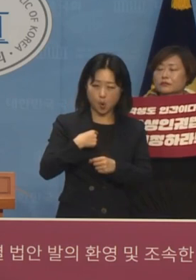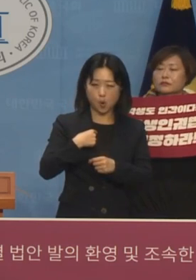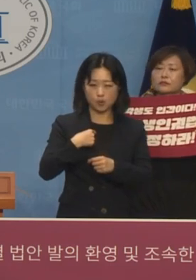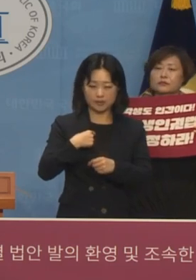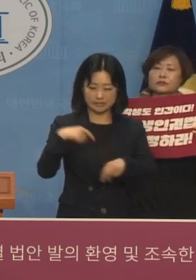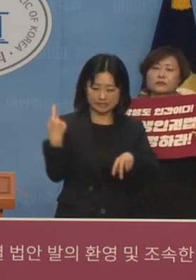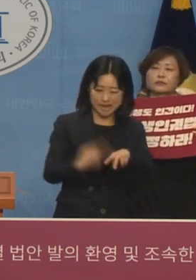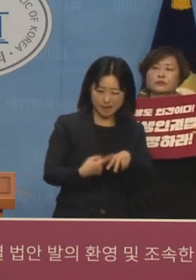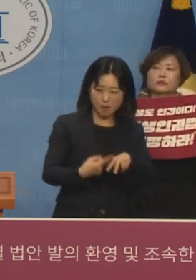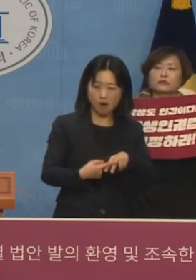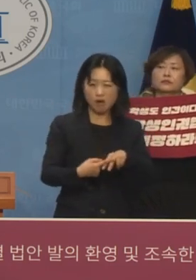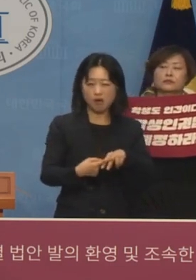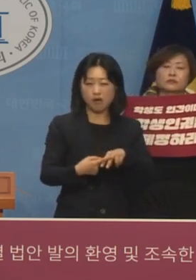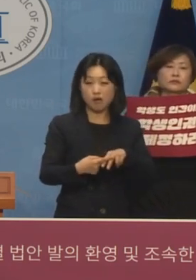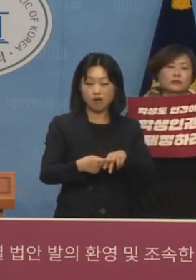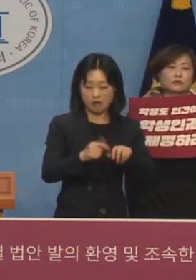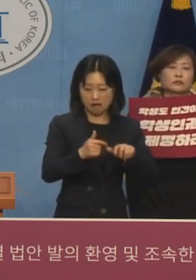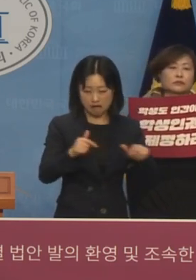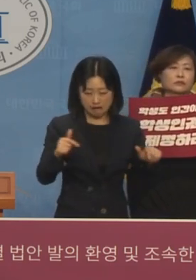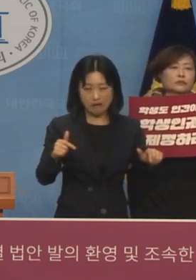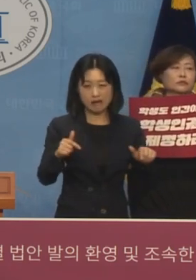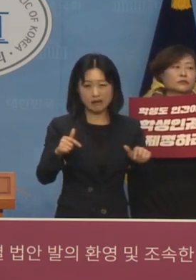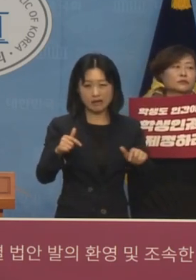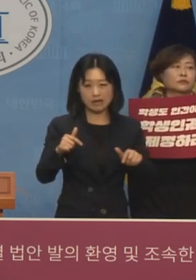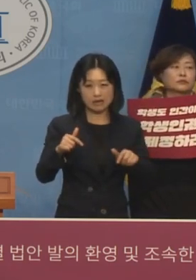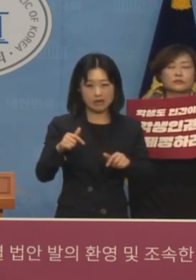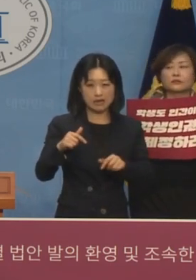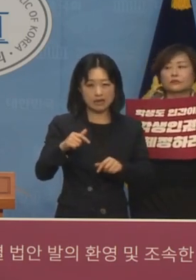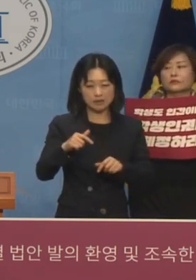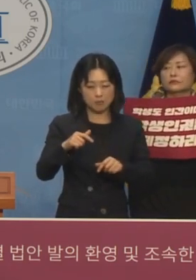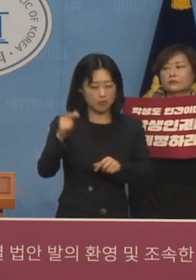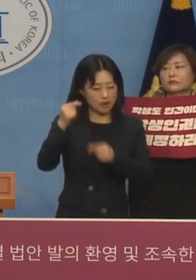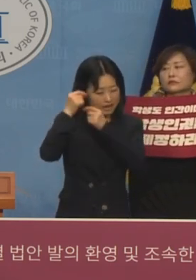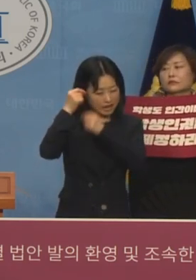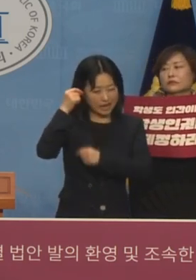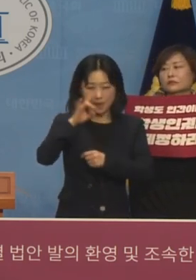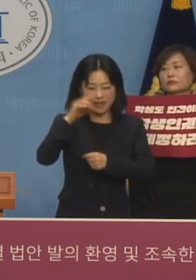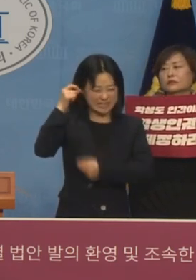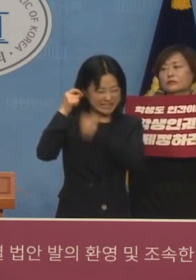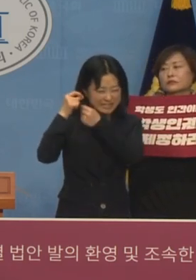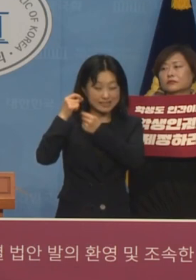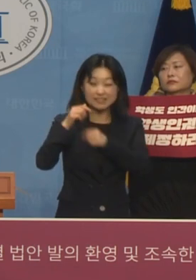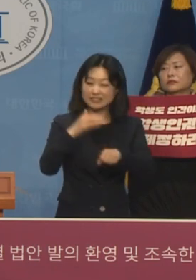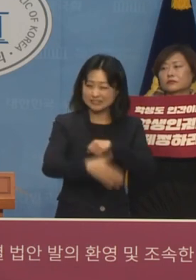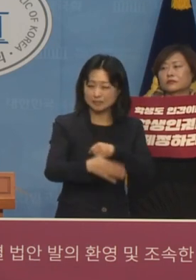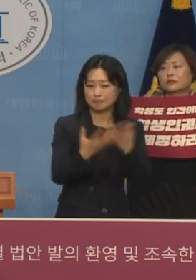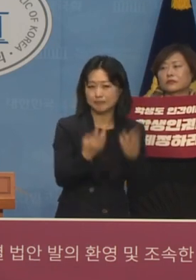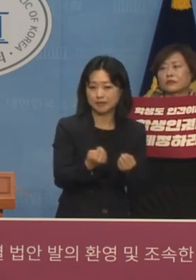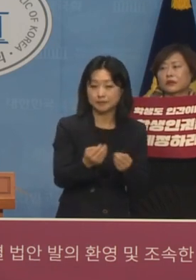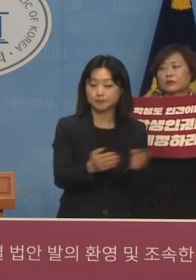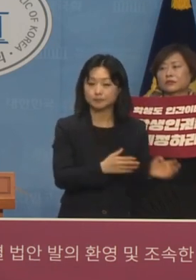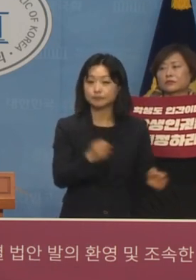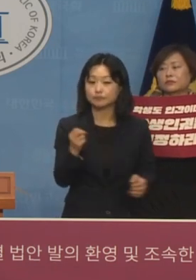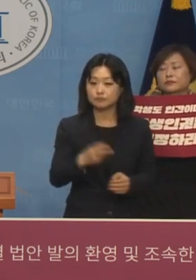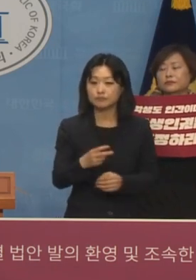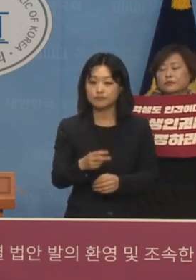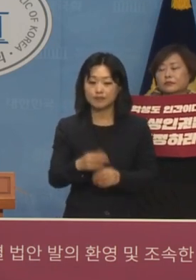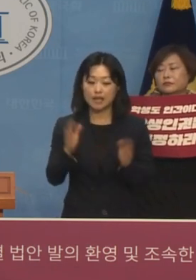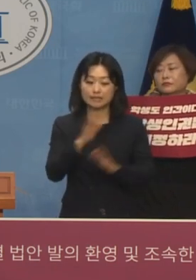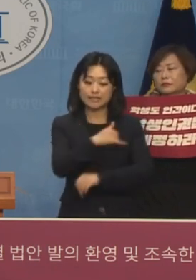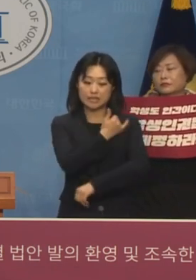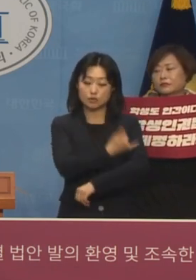체벌 등 대표적인 학생인권 침해가 근절되지 않았다. 게다가 학생인권조례는